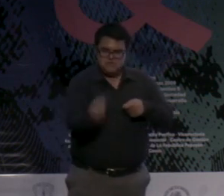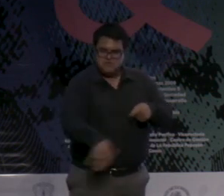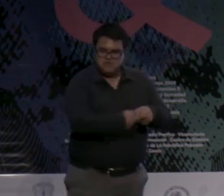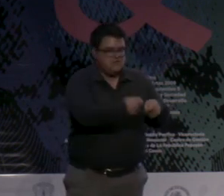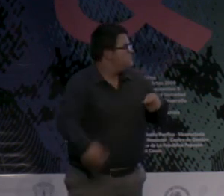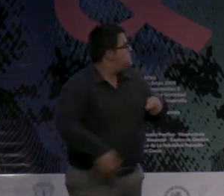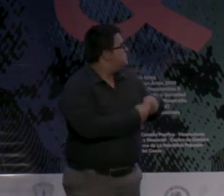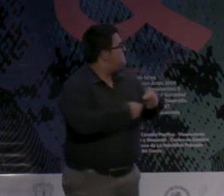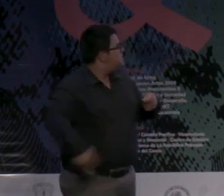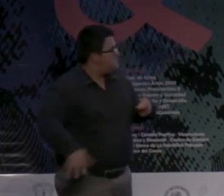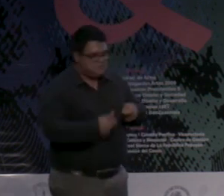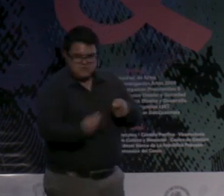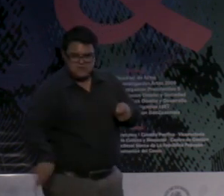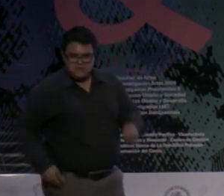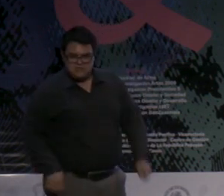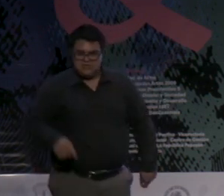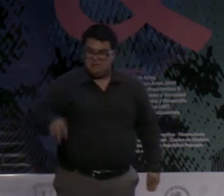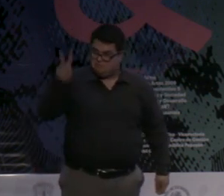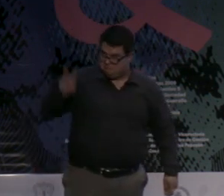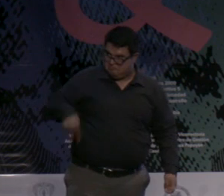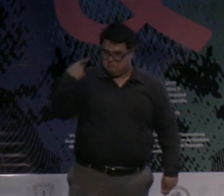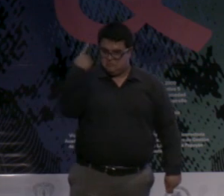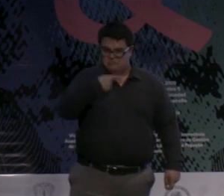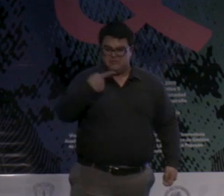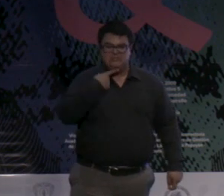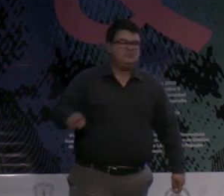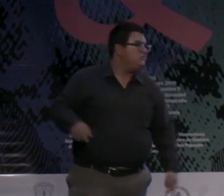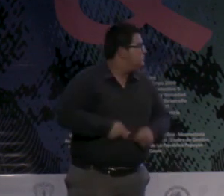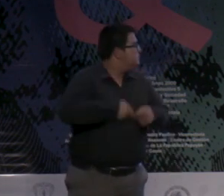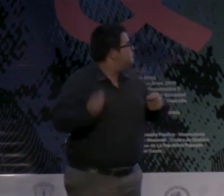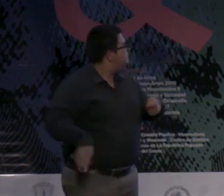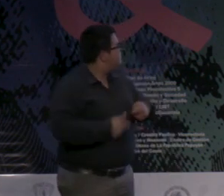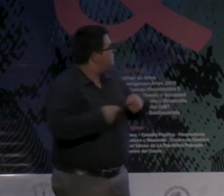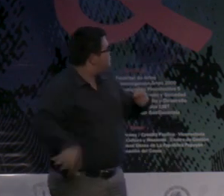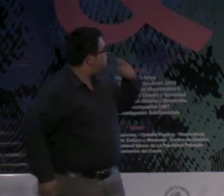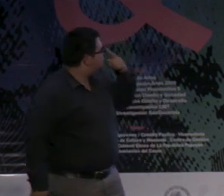un carrito de empanadas a un vendedor.